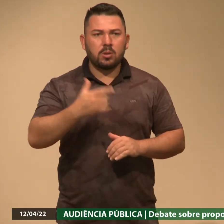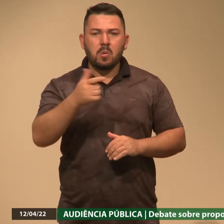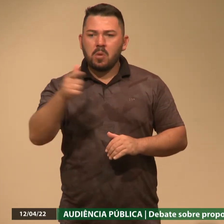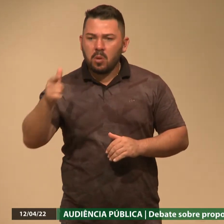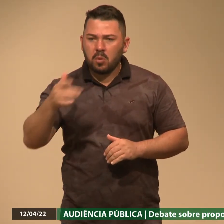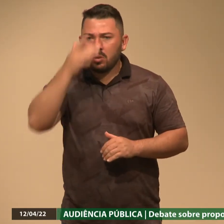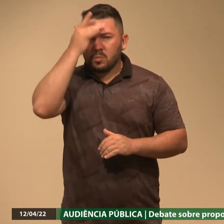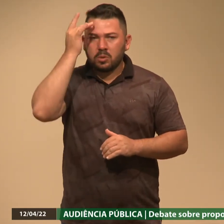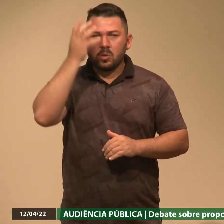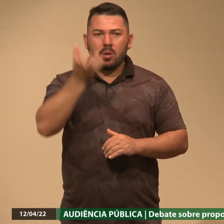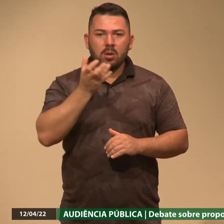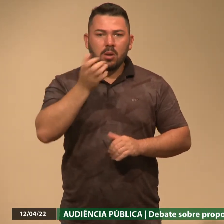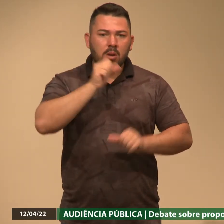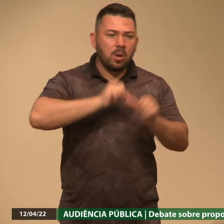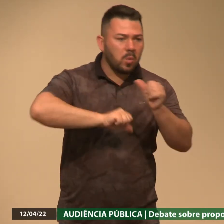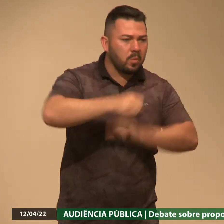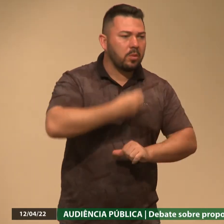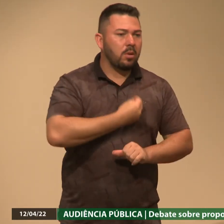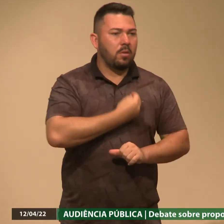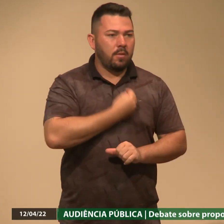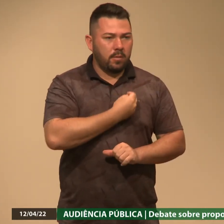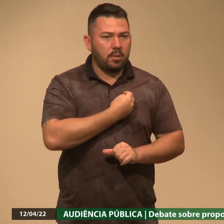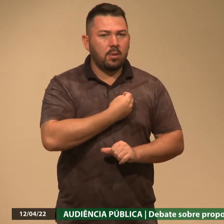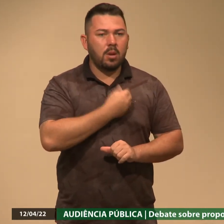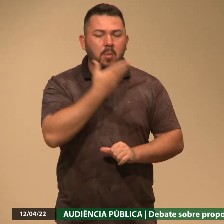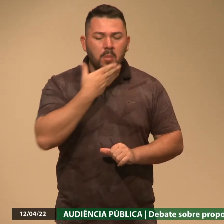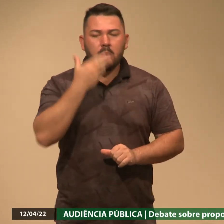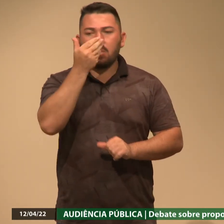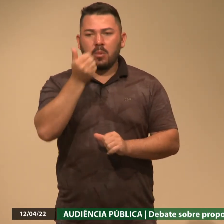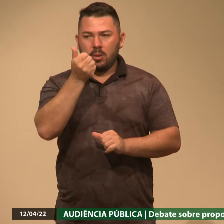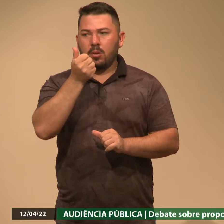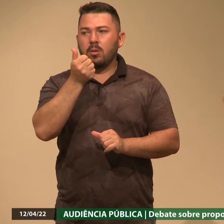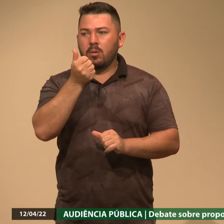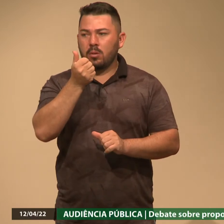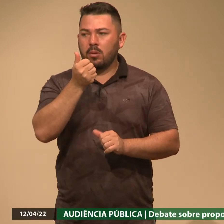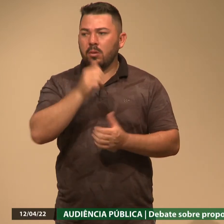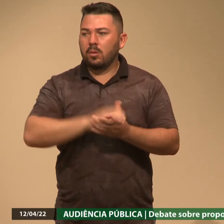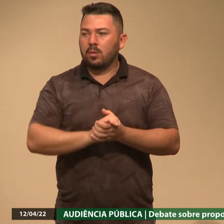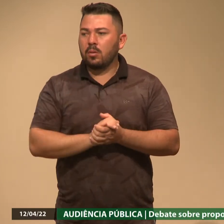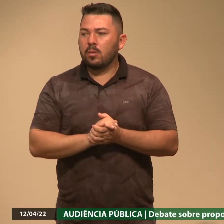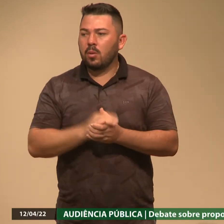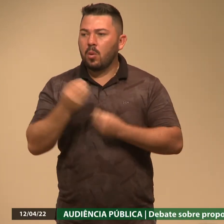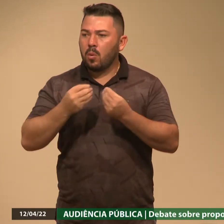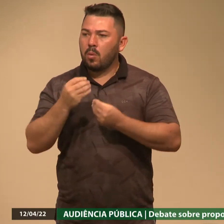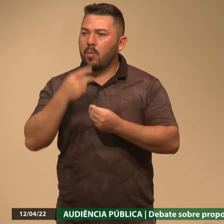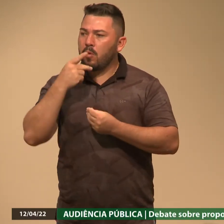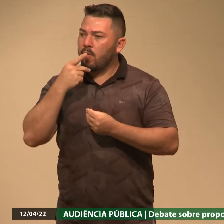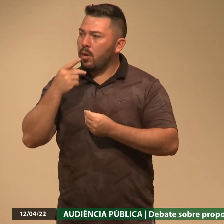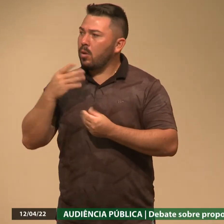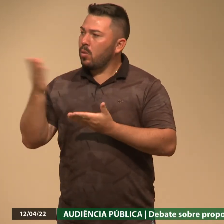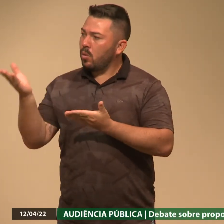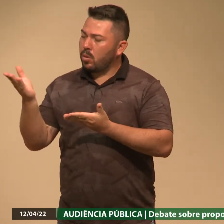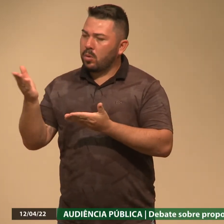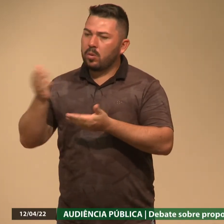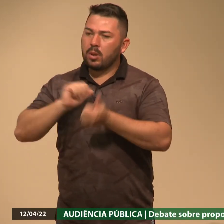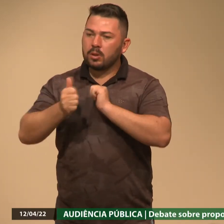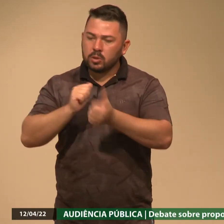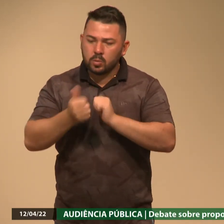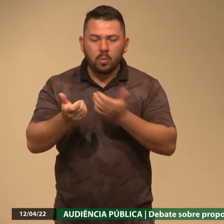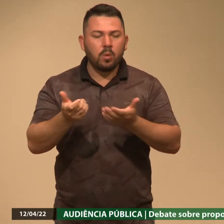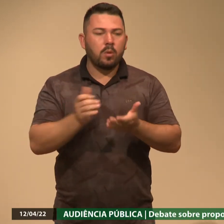pessoas que querem mudar as suas vidas e mudar para melhor como bem disse o nosso representante da